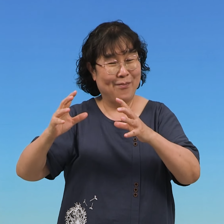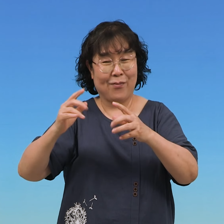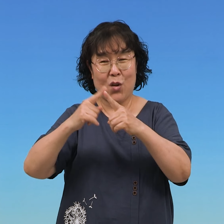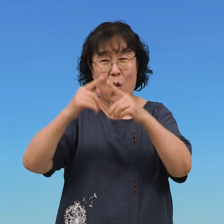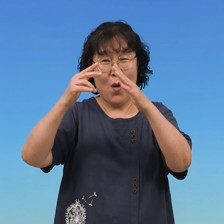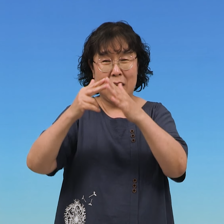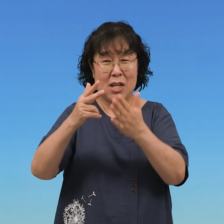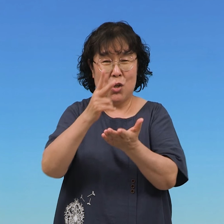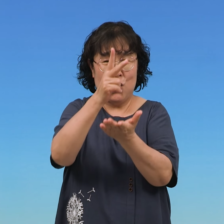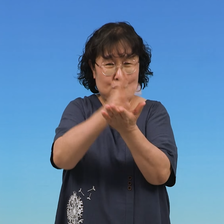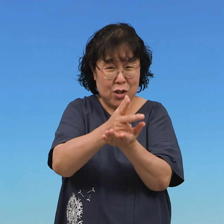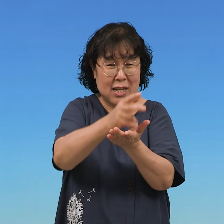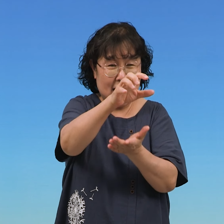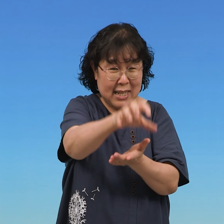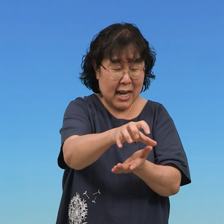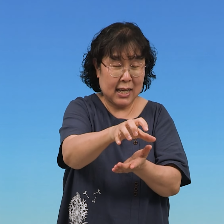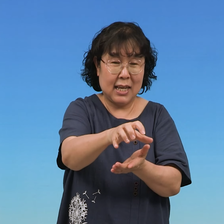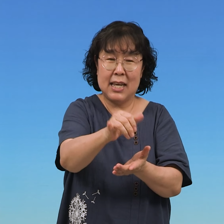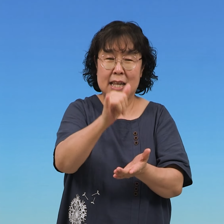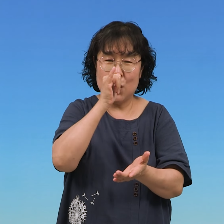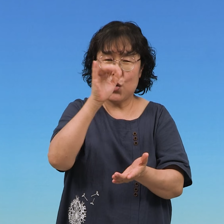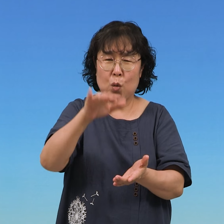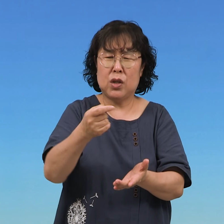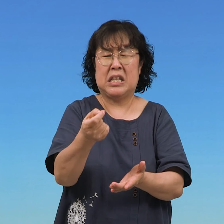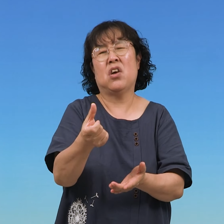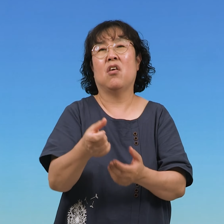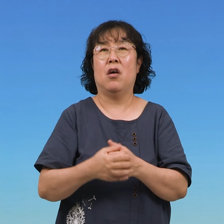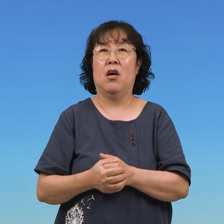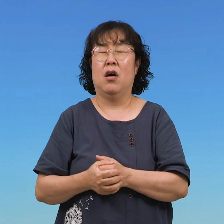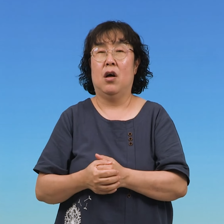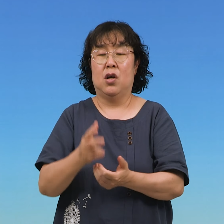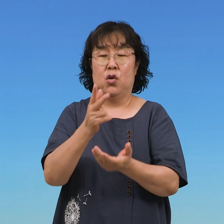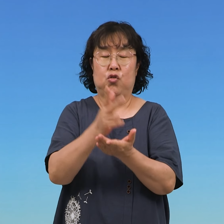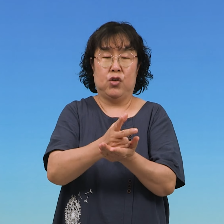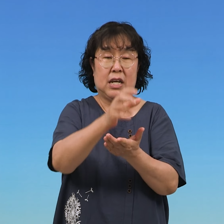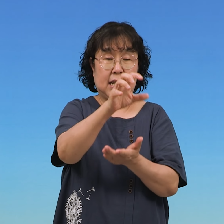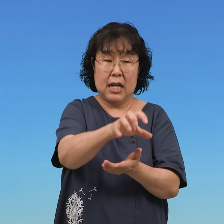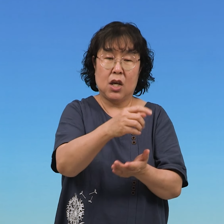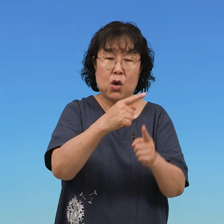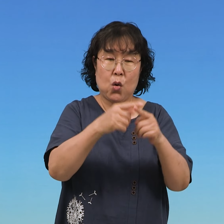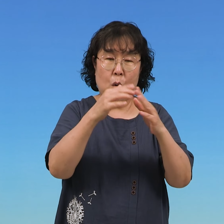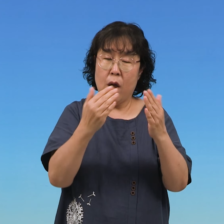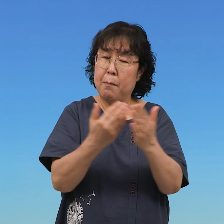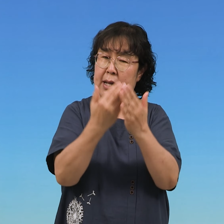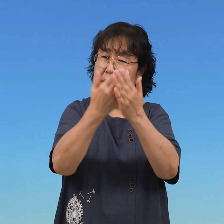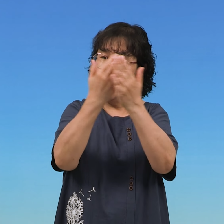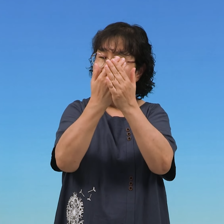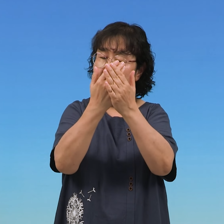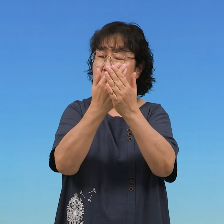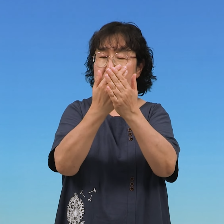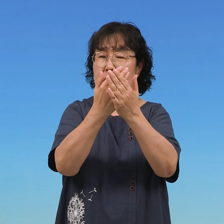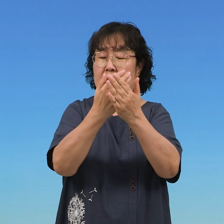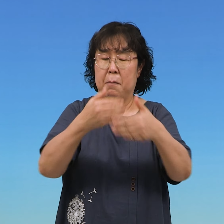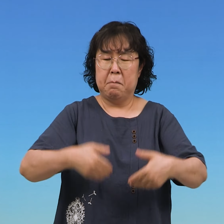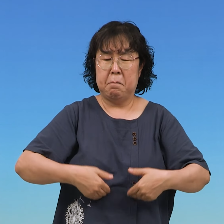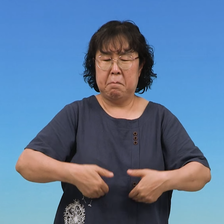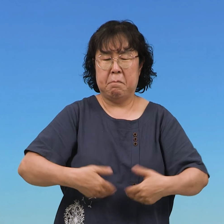주차장이 교회 그 본질의 교회 성장의 핵심이라고요. 그런 얘기는